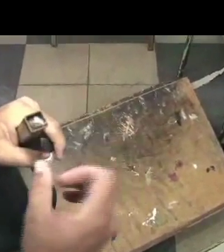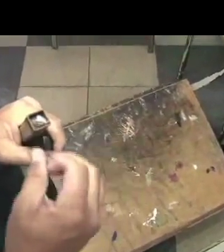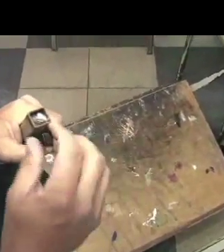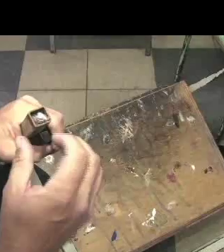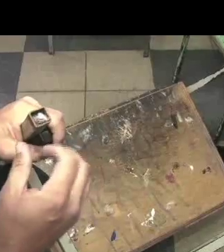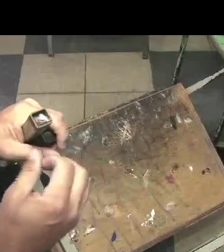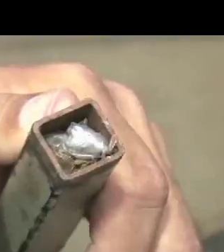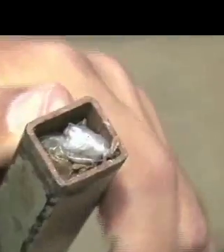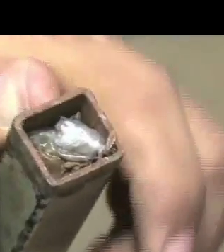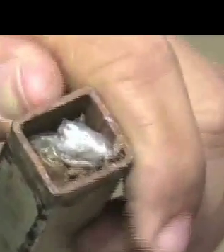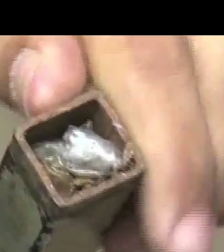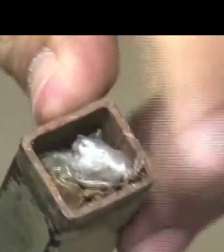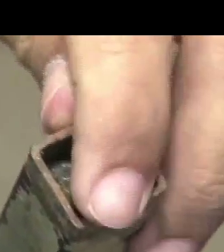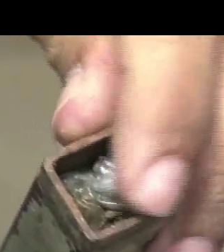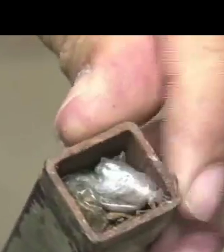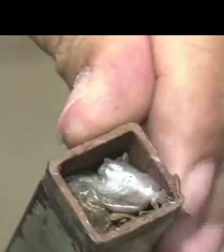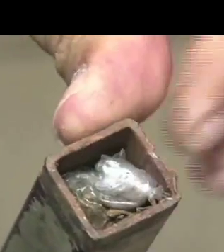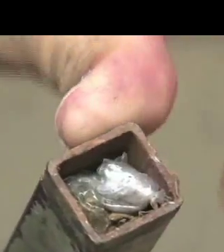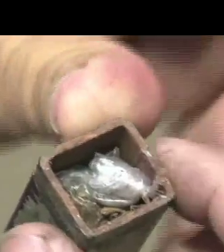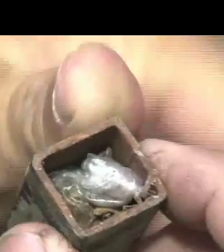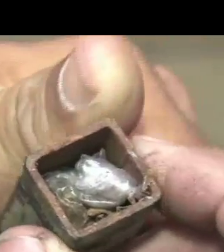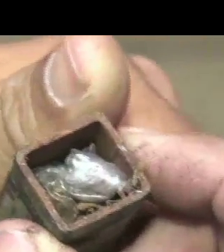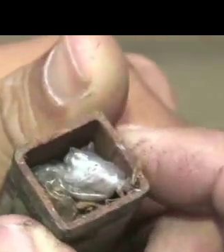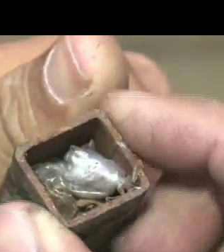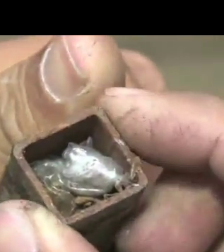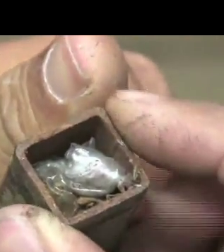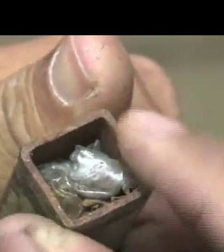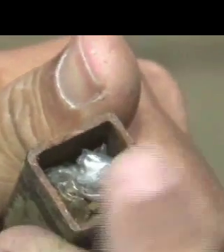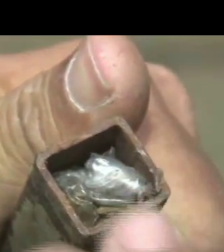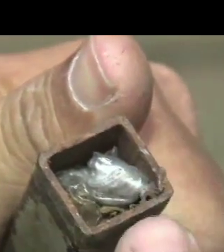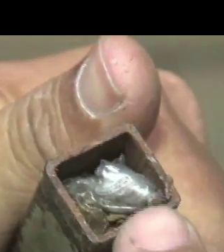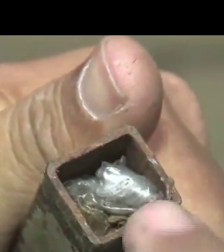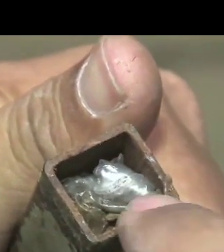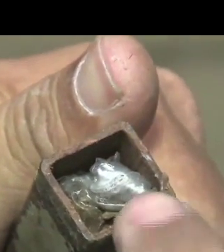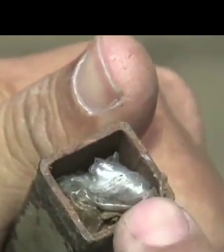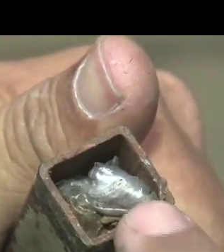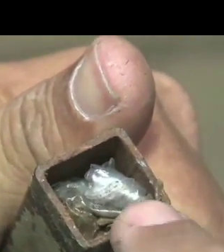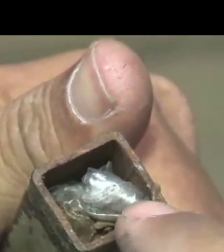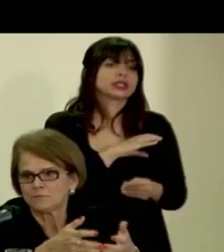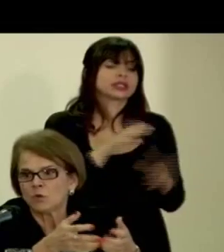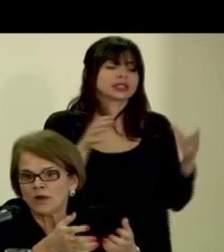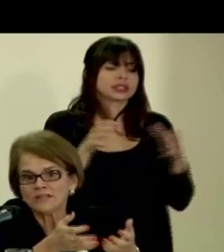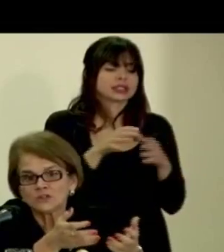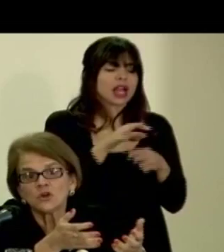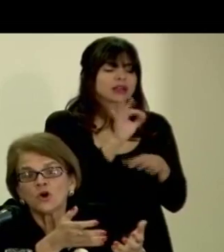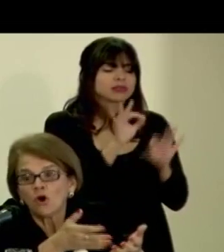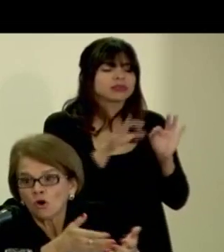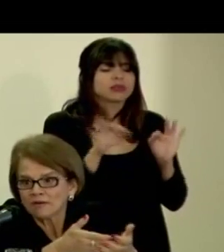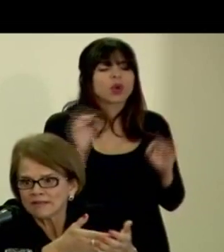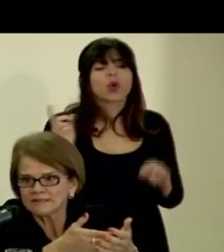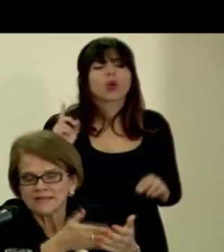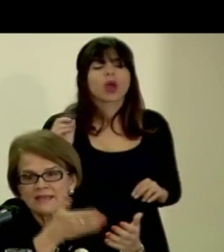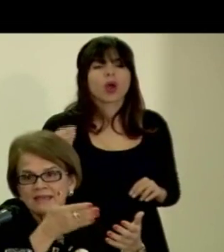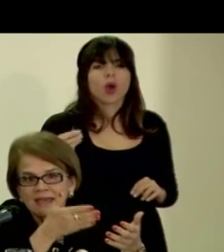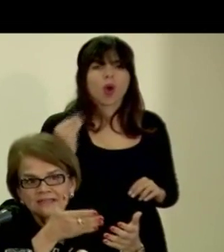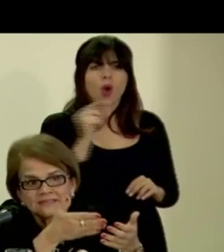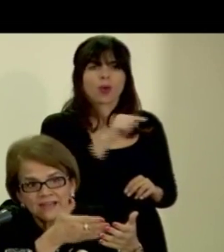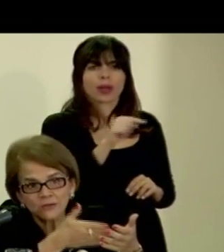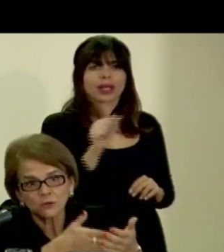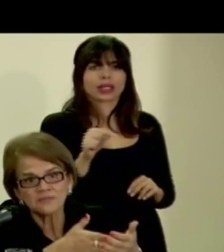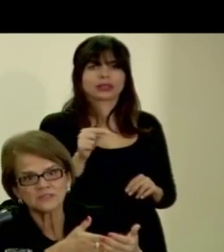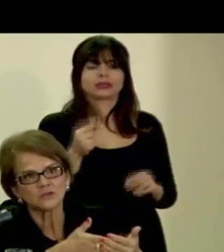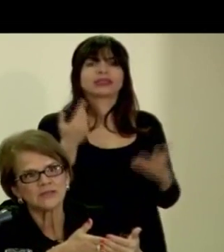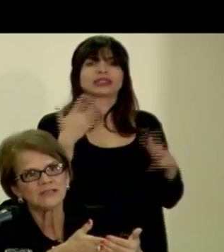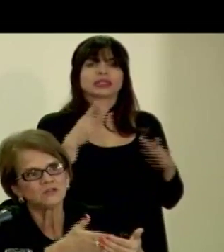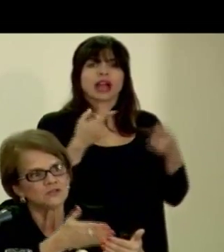cámaras empresariales, bajo la coordinación del despacho de la vicepresidenta Ana Elena Chacón. ¿Cuáles son los jóvenes que